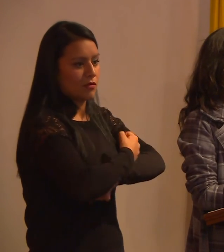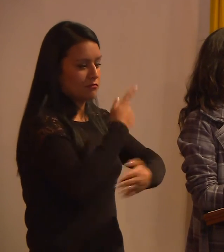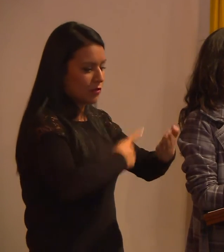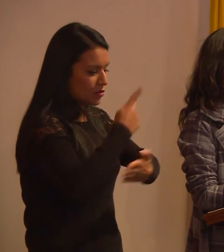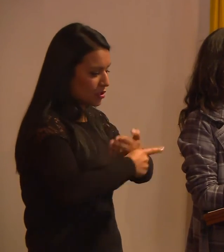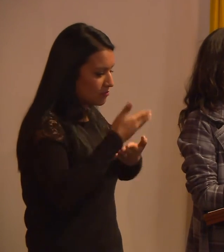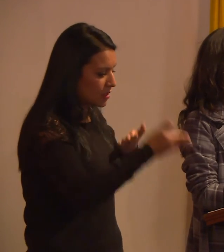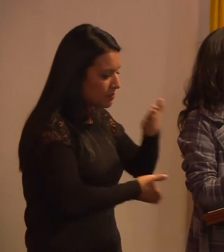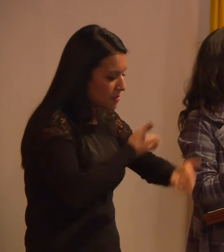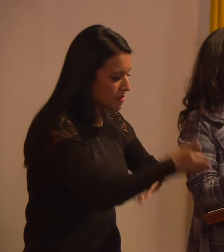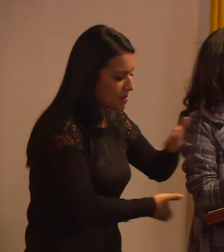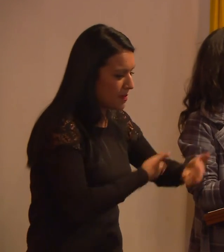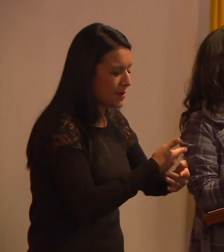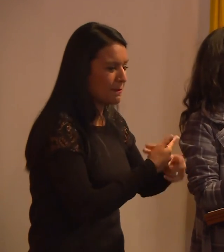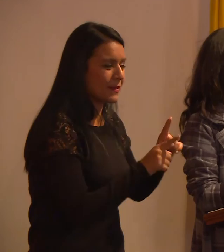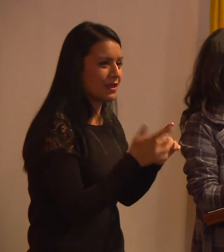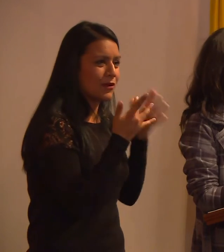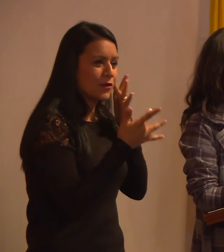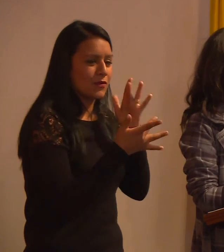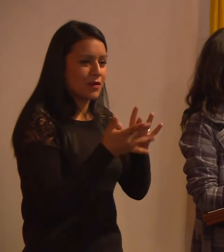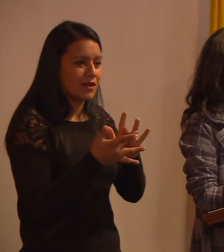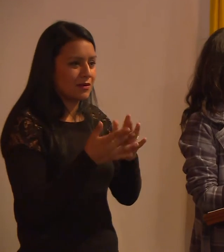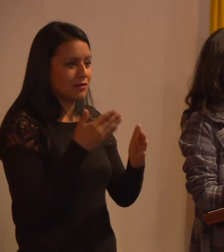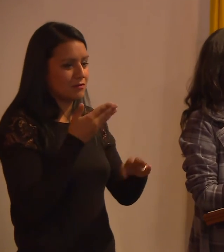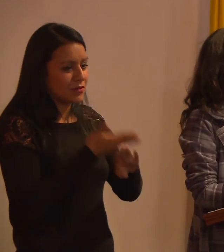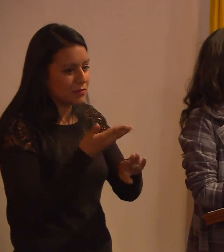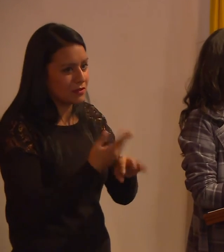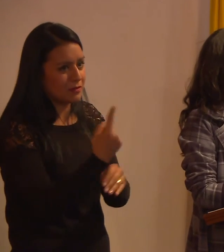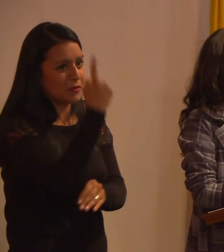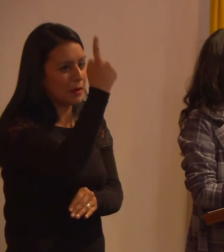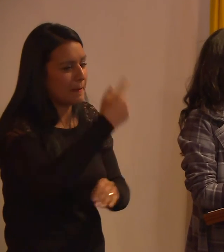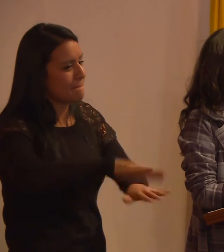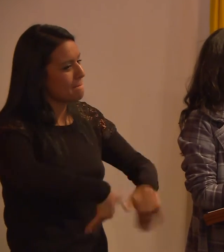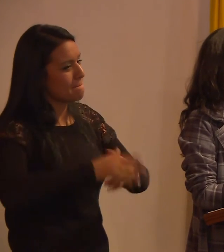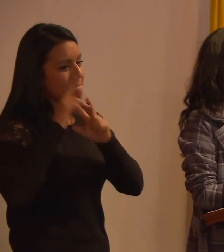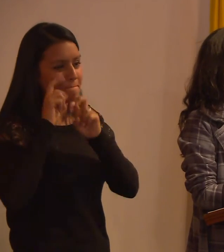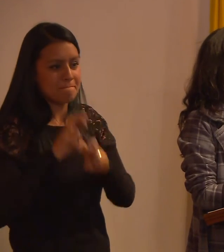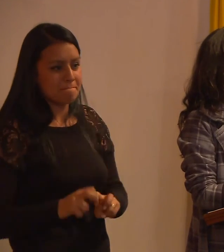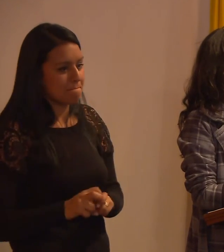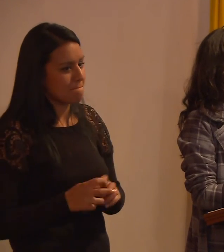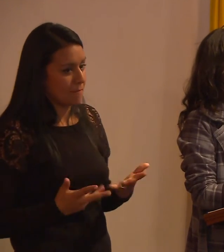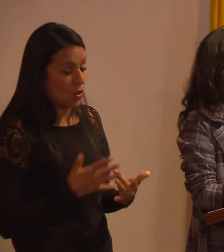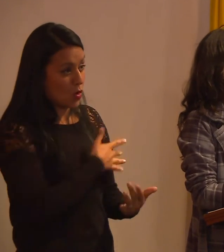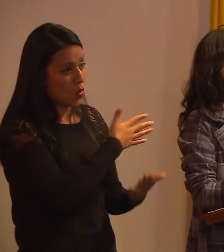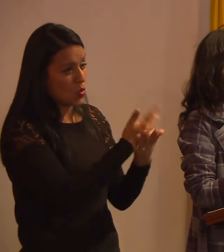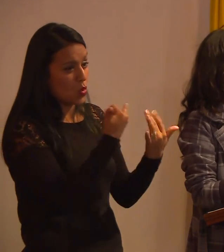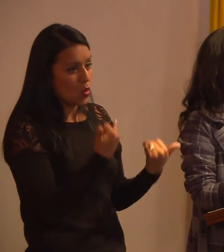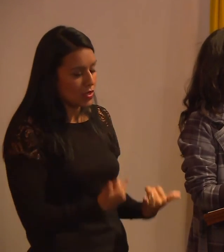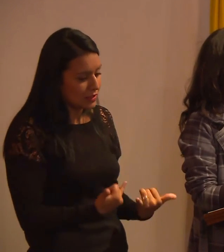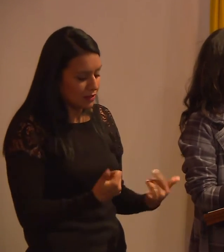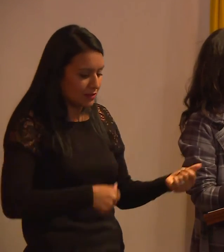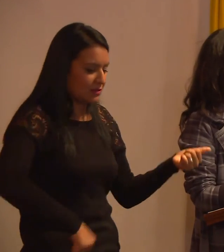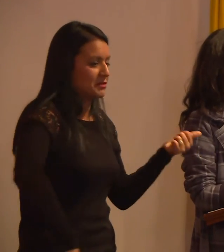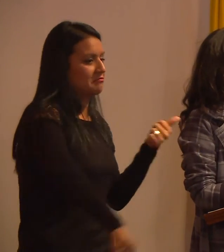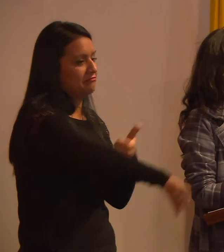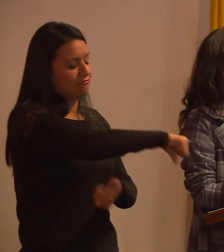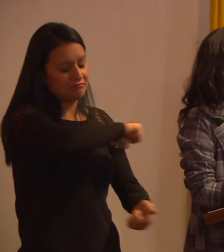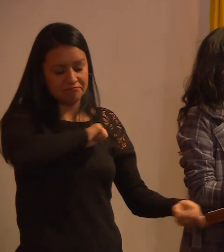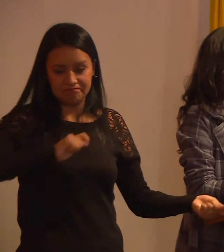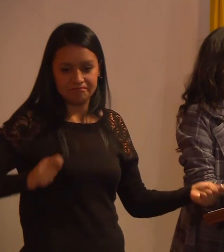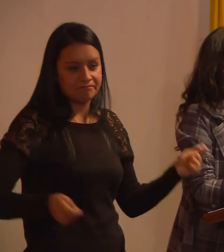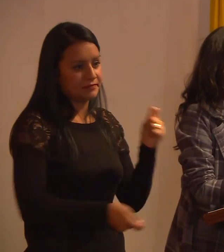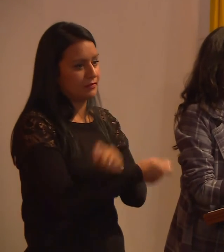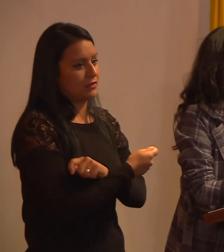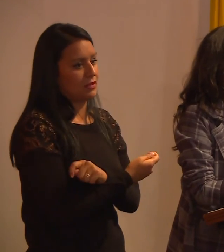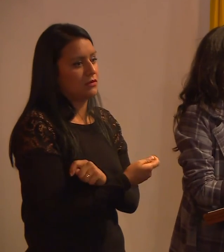proyectos, pero no en una unidad para la formulación política de la investigación. En este momento estamos transitando hacia eso y